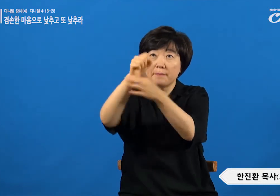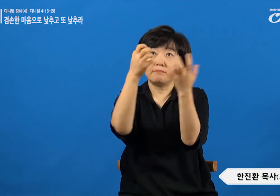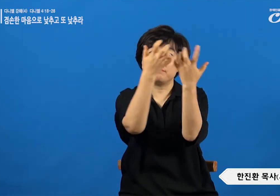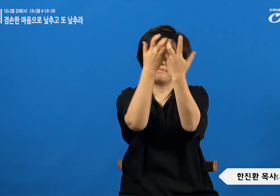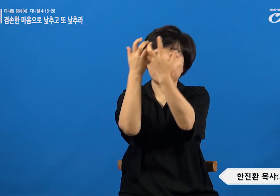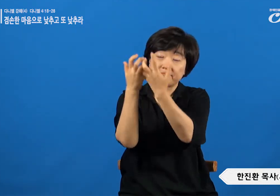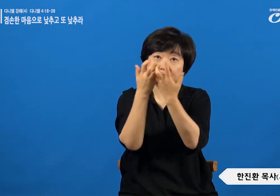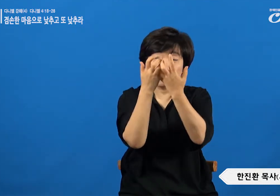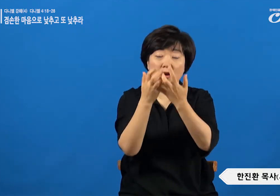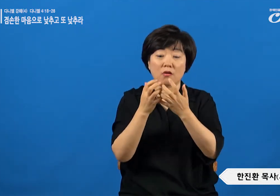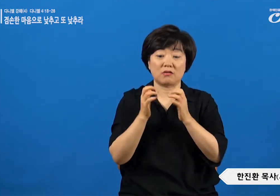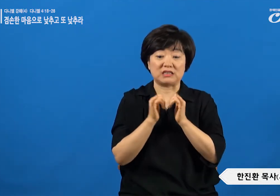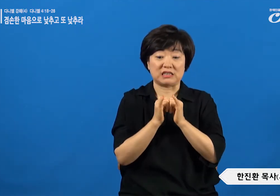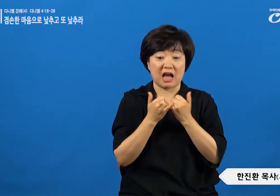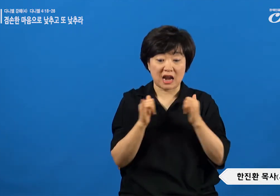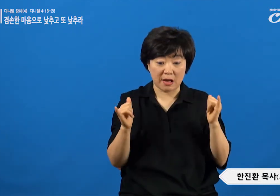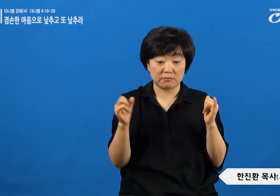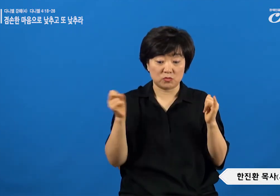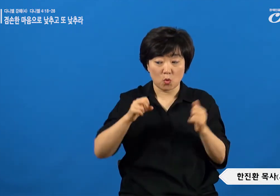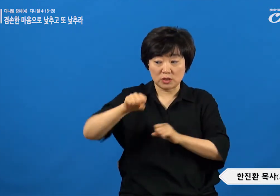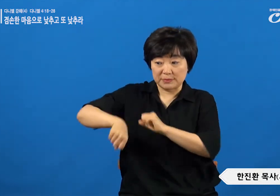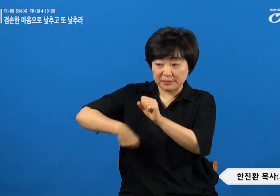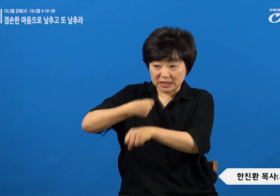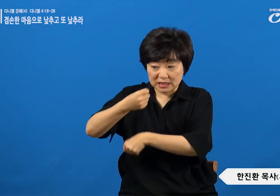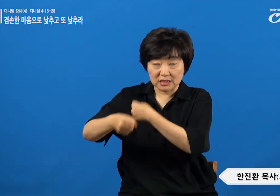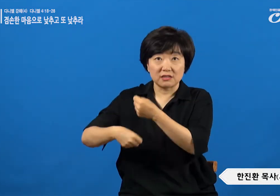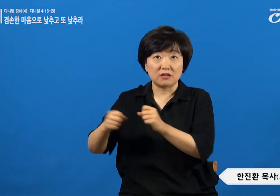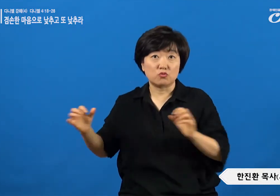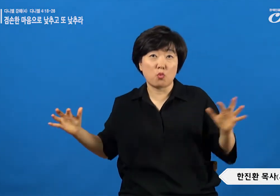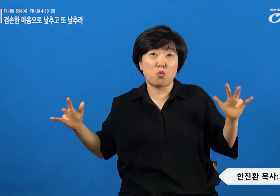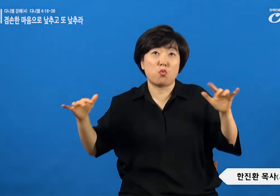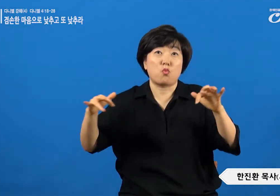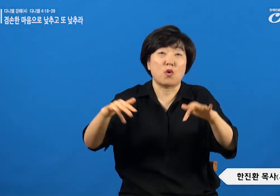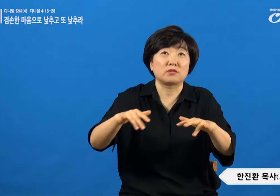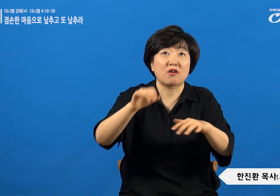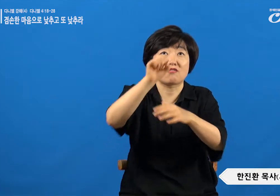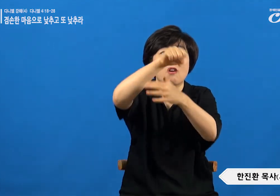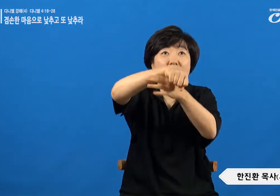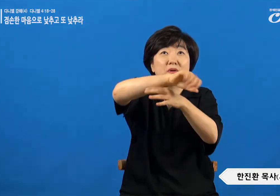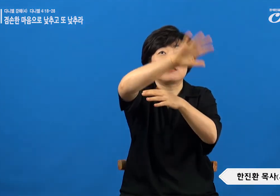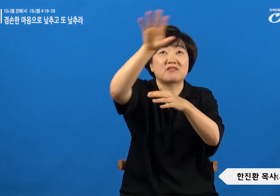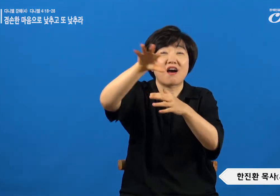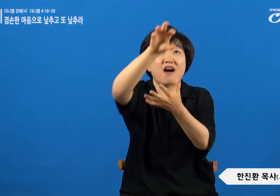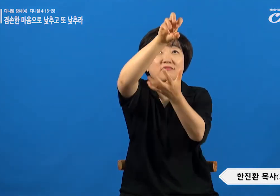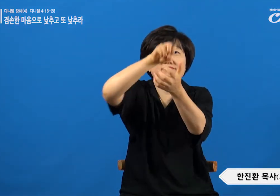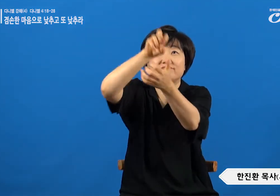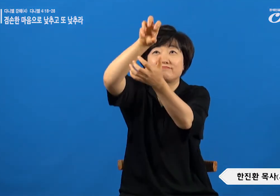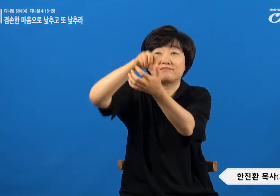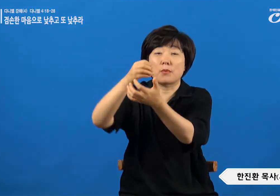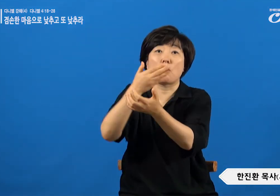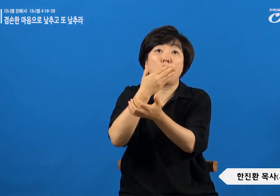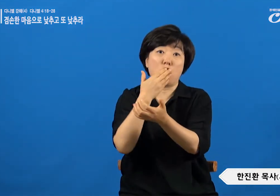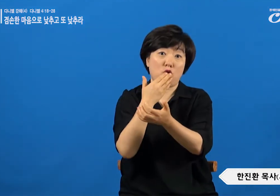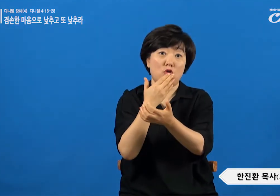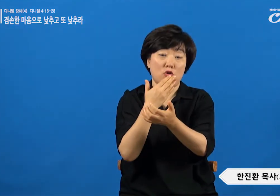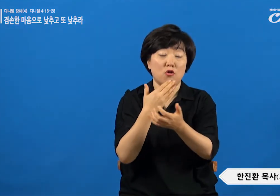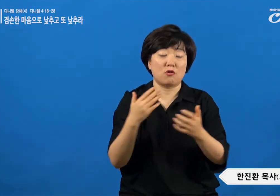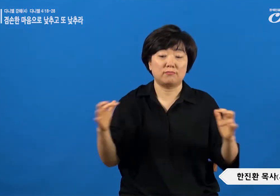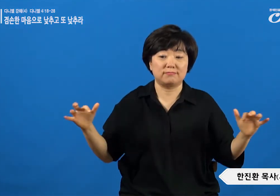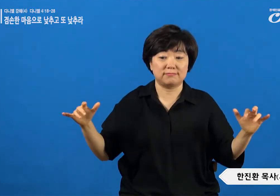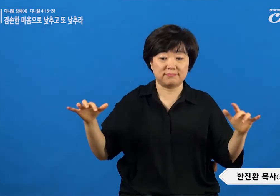많은지 사람은 물론이고 짐승들까지도 그 열매를 먹으려고 다 나무 밑으로